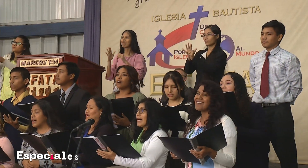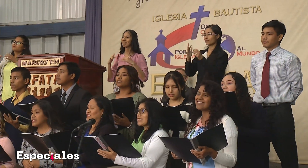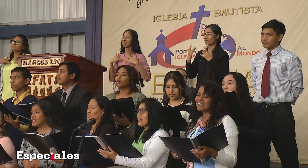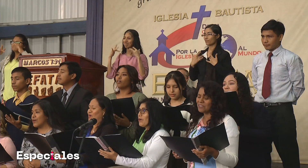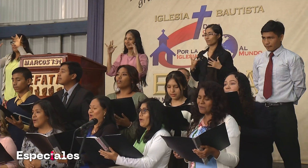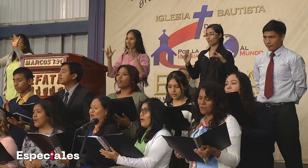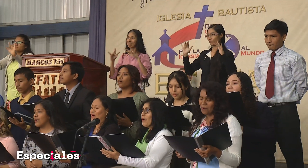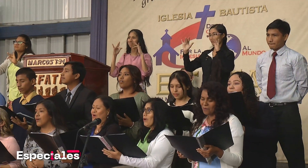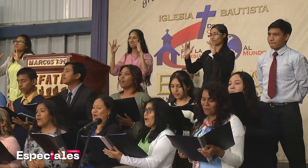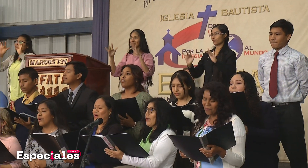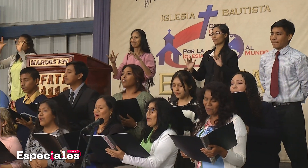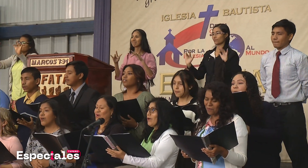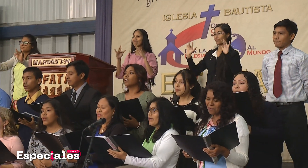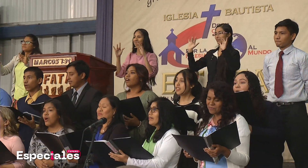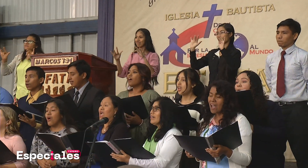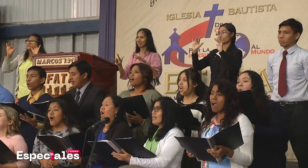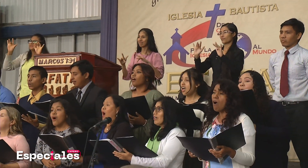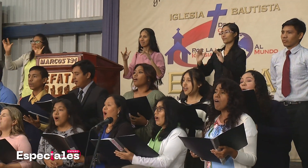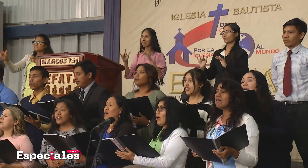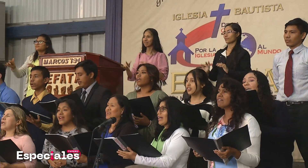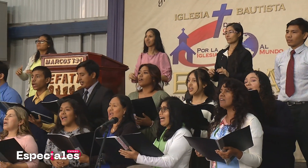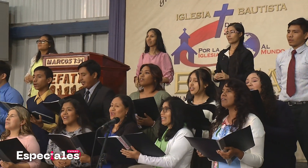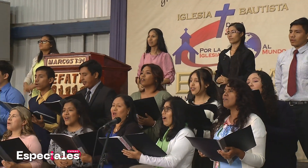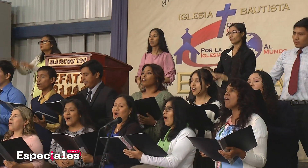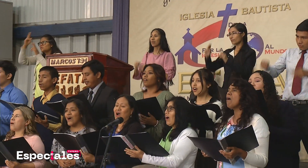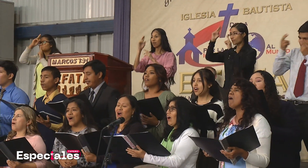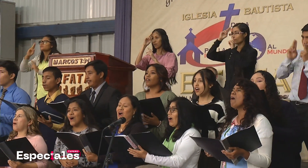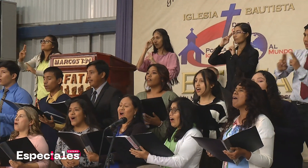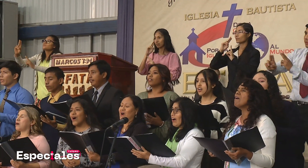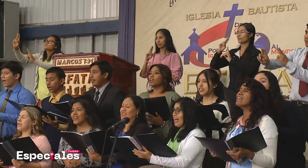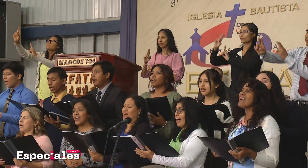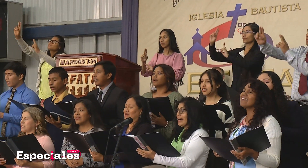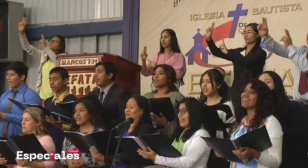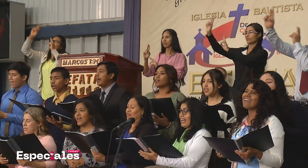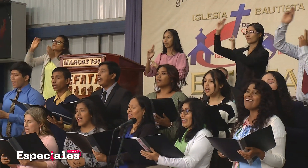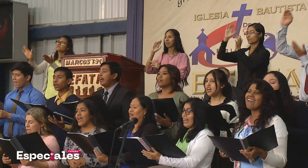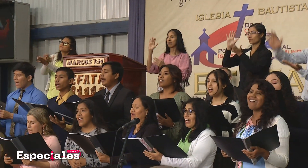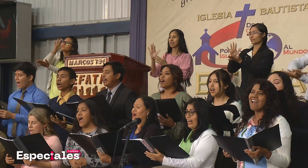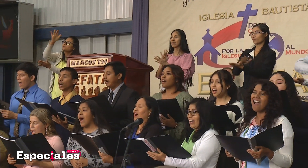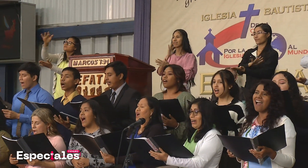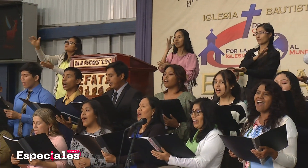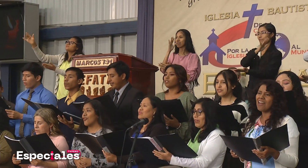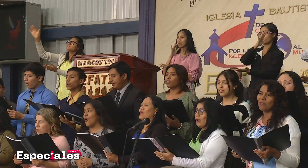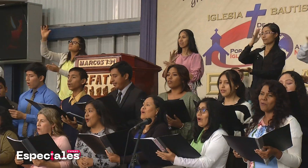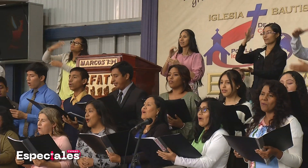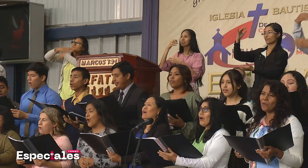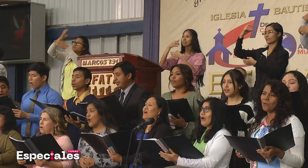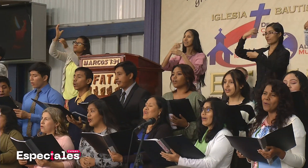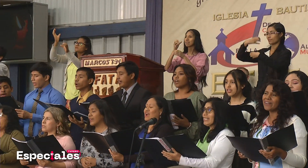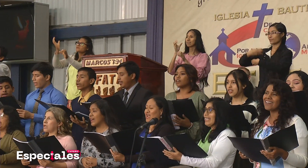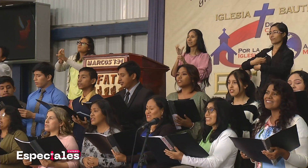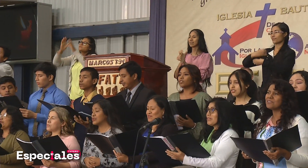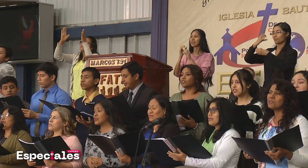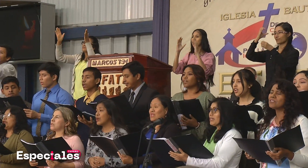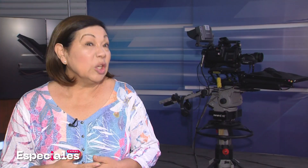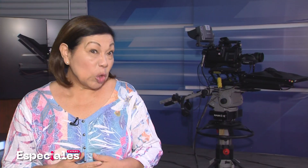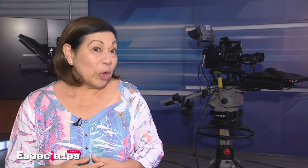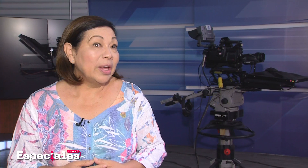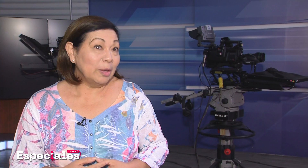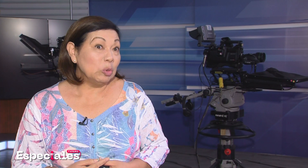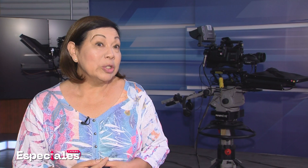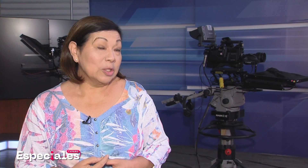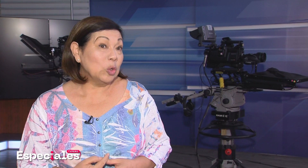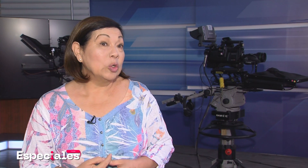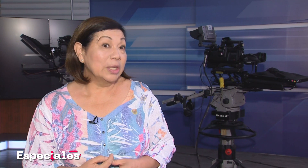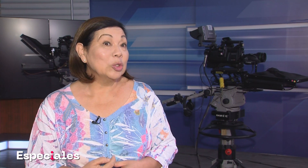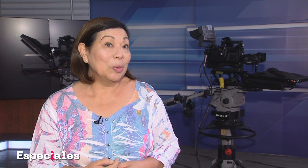saben utilizar realmente cómo son las personas sordas, cuáles son las causas, ignora